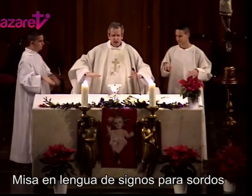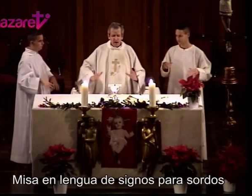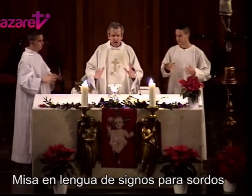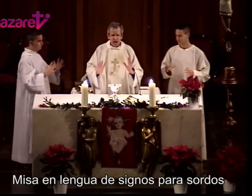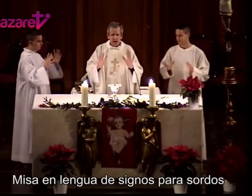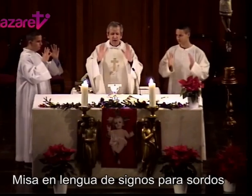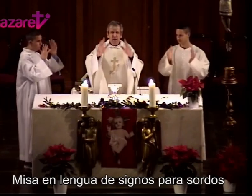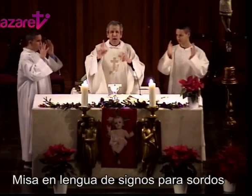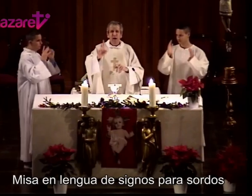hosanna